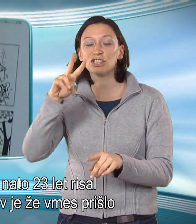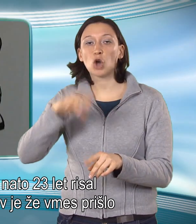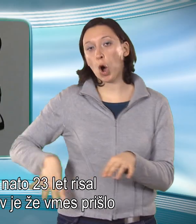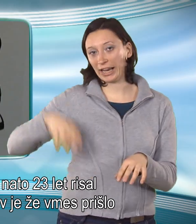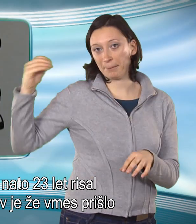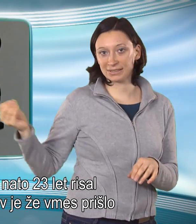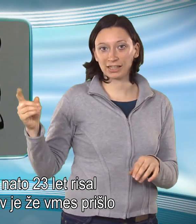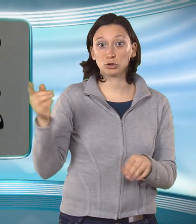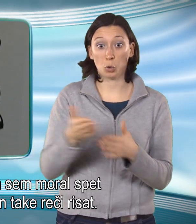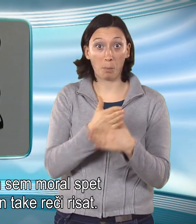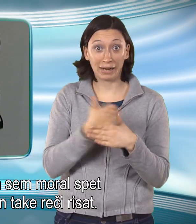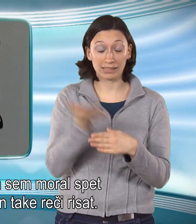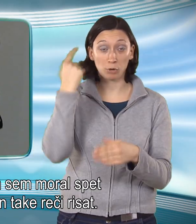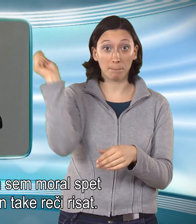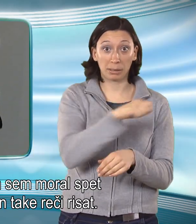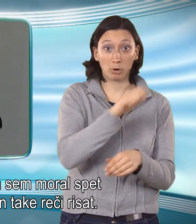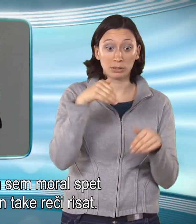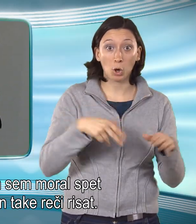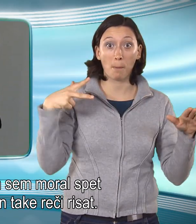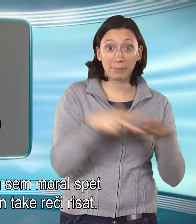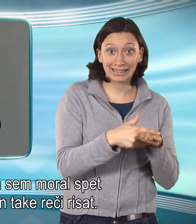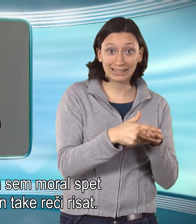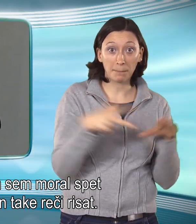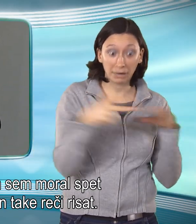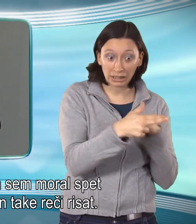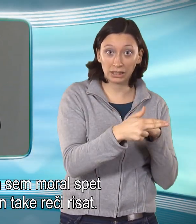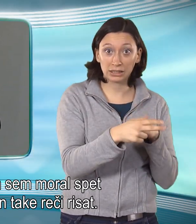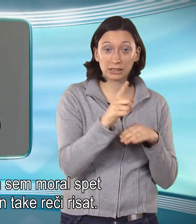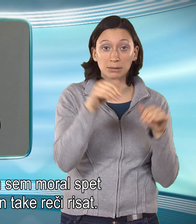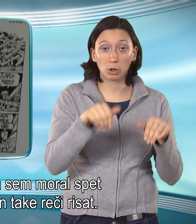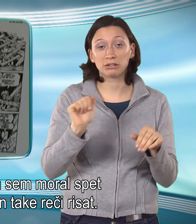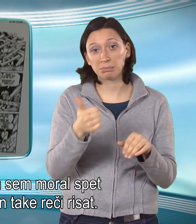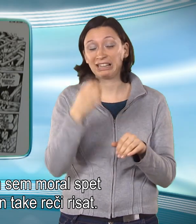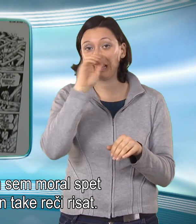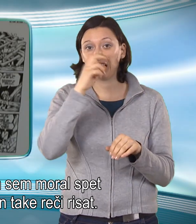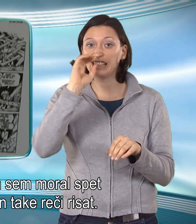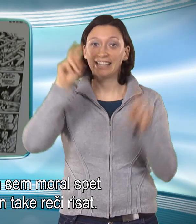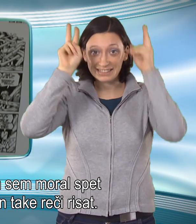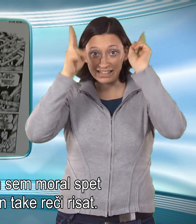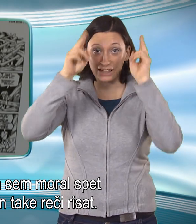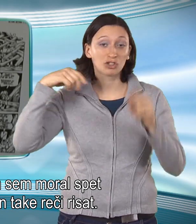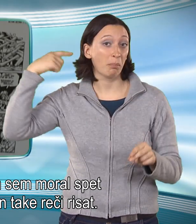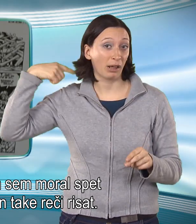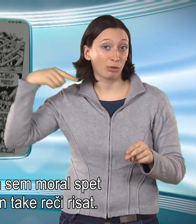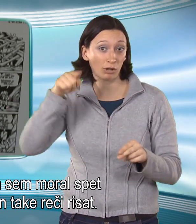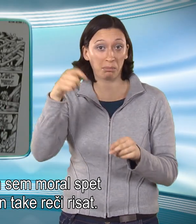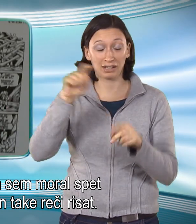že prišlo do prepovedi, da sem moral prekiniti in sem moral spet zajčke pa turke pa take reči